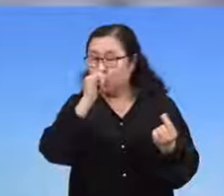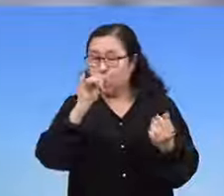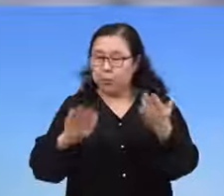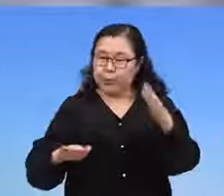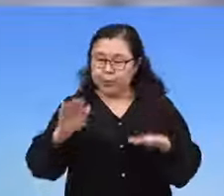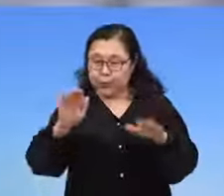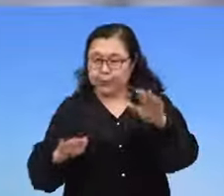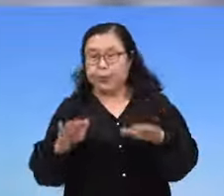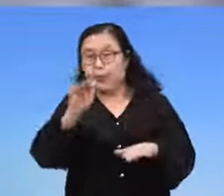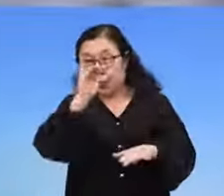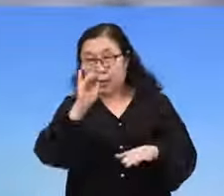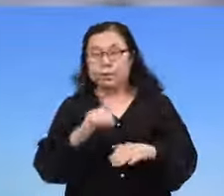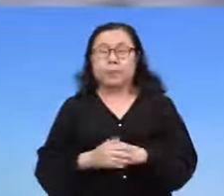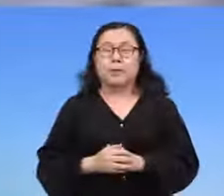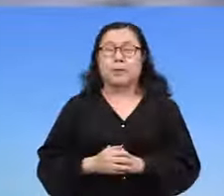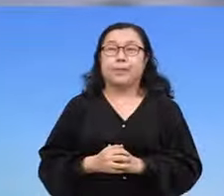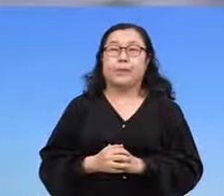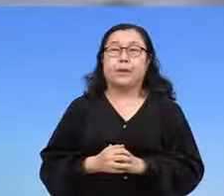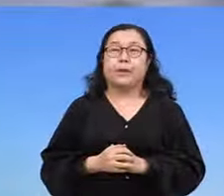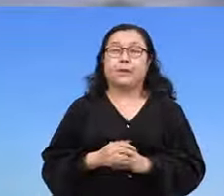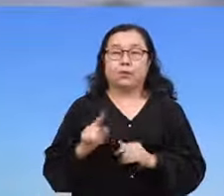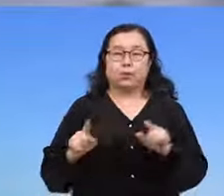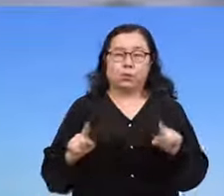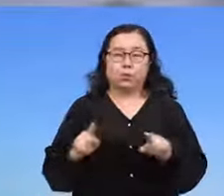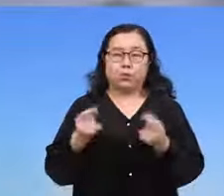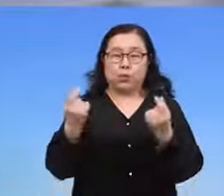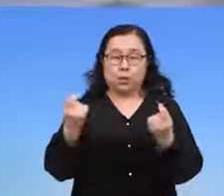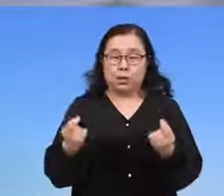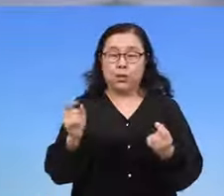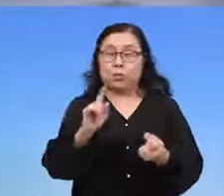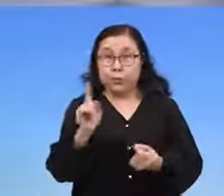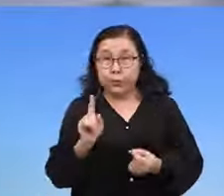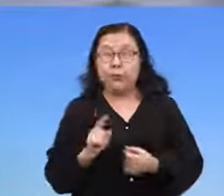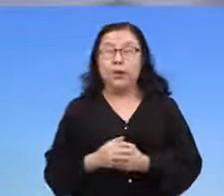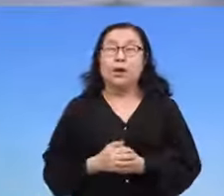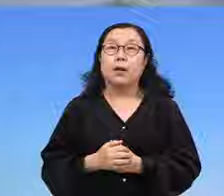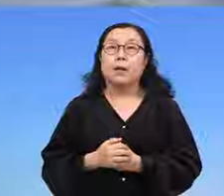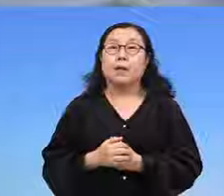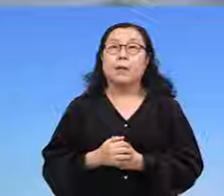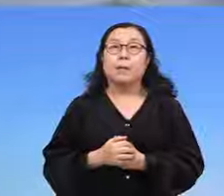것을 발견하게 되는데요, 이 두 그룹의 공통점이 뭐냐?